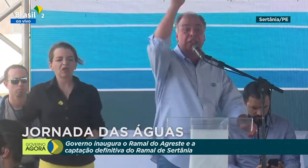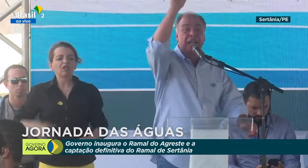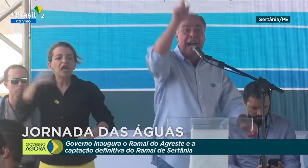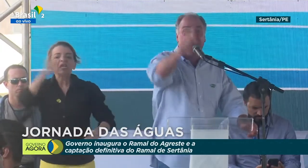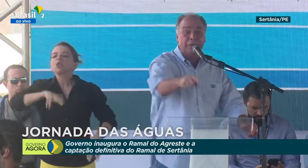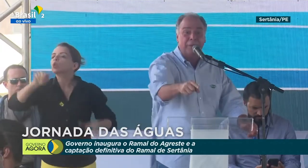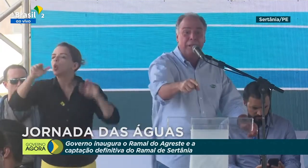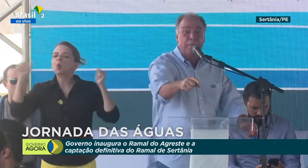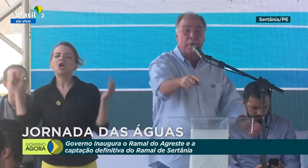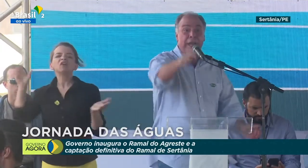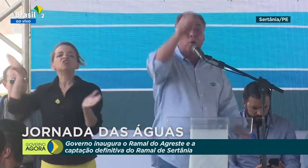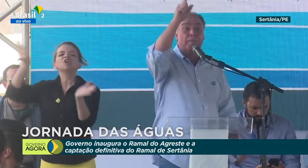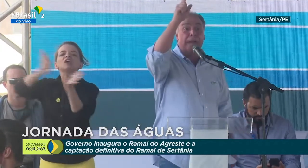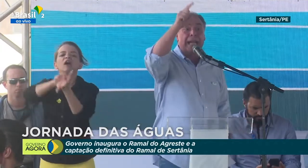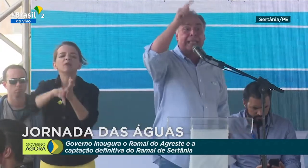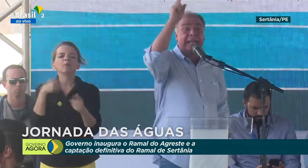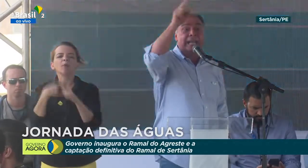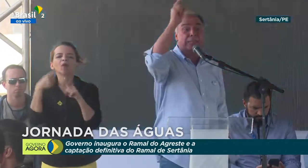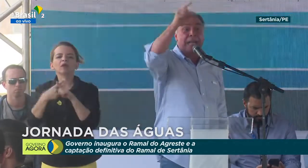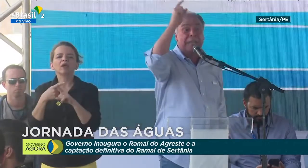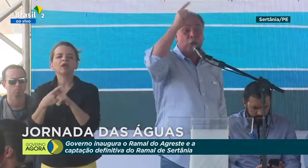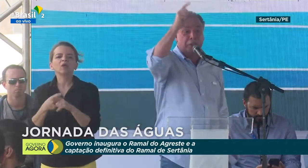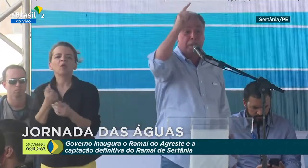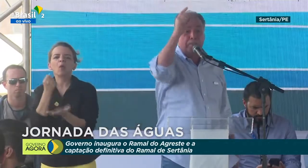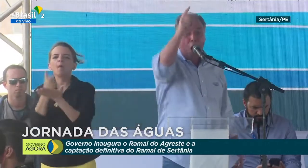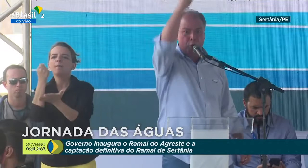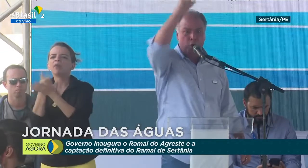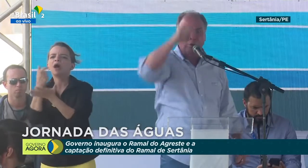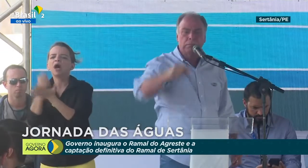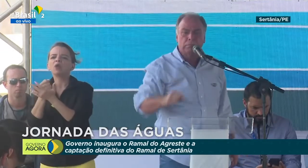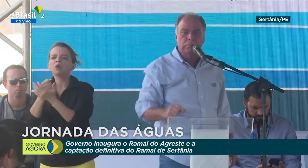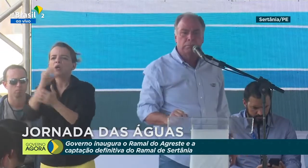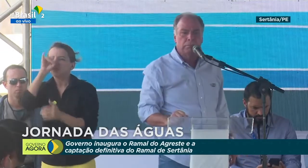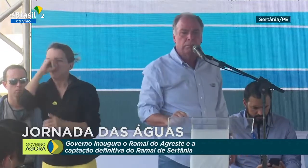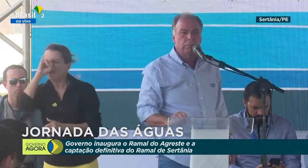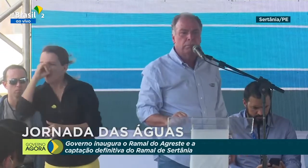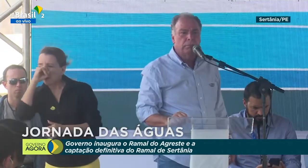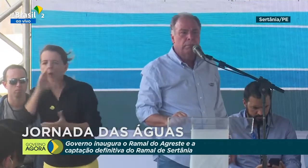nunca chegaram, porque compraram até respiradores de pouco.